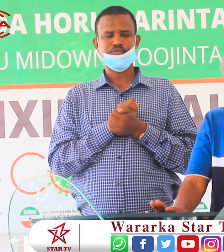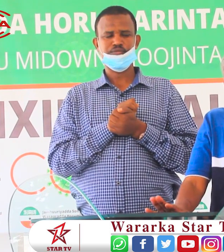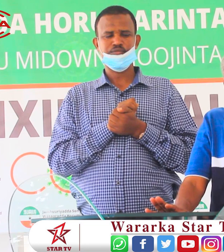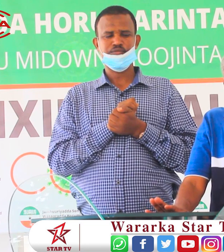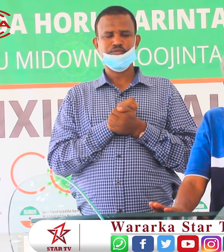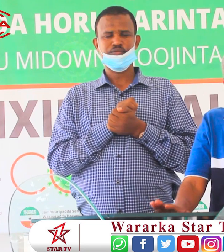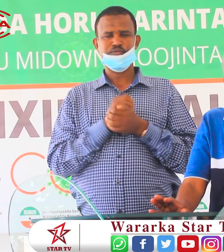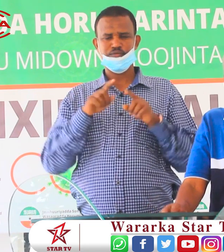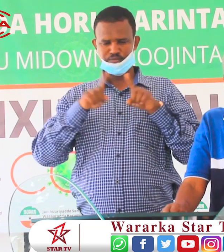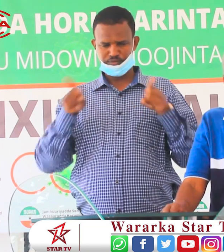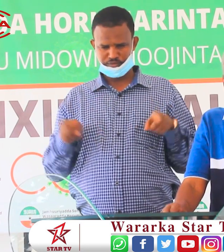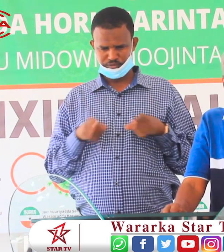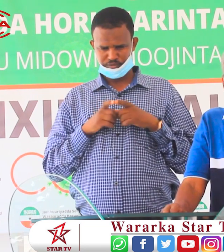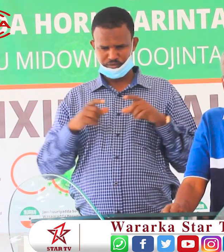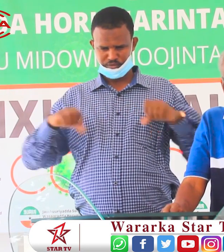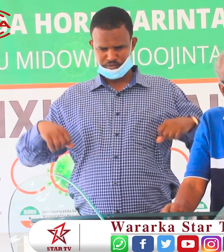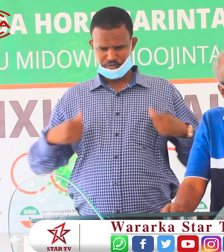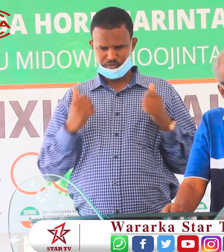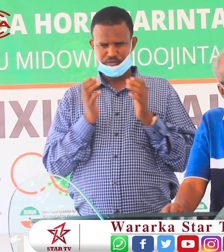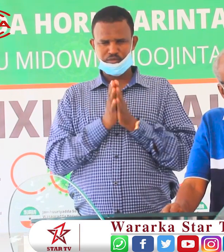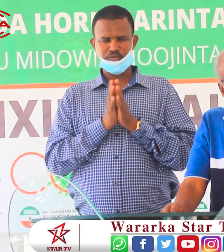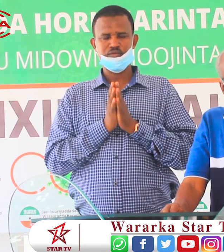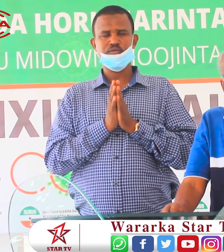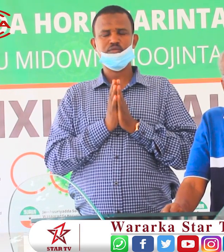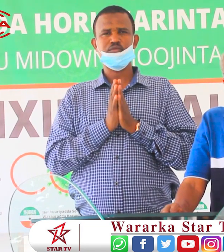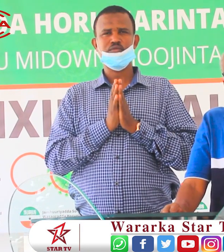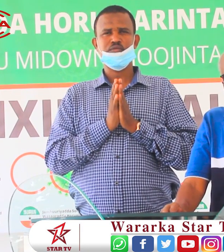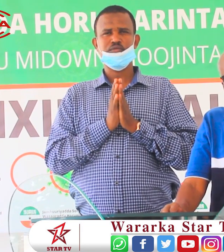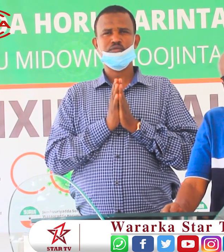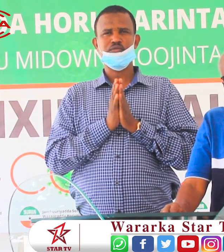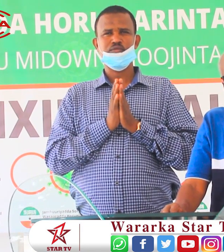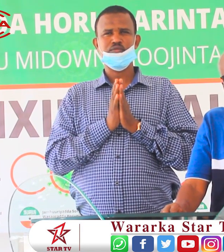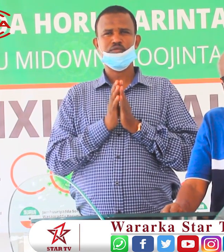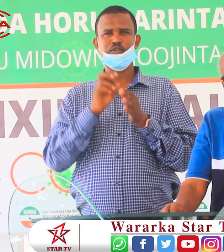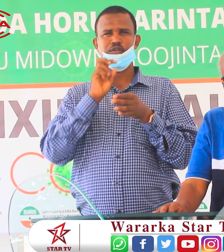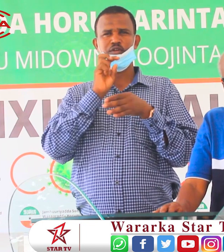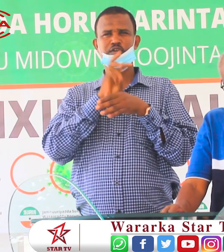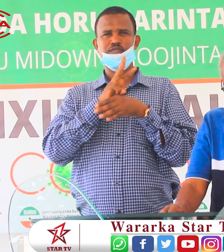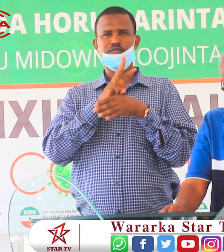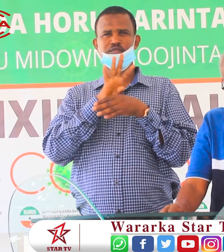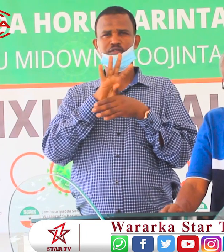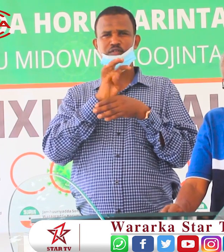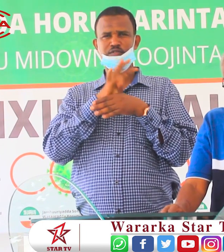meelaha ay ku kala nool yihiin waxa weeye 24 waa reer Hargeysa